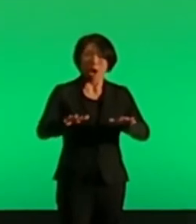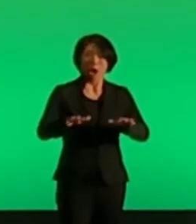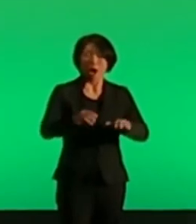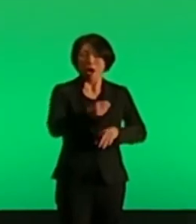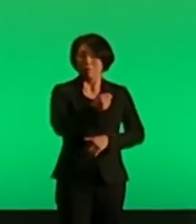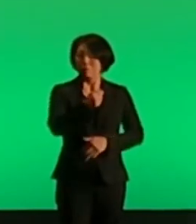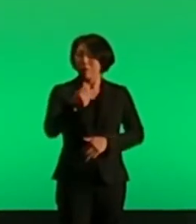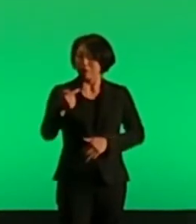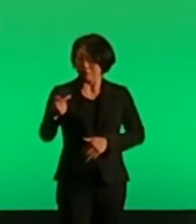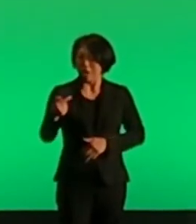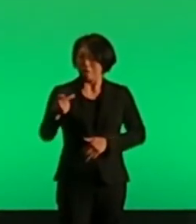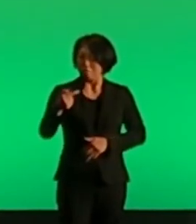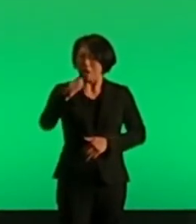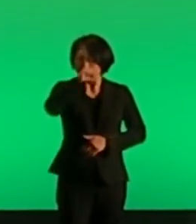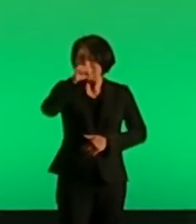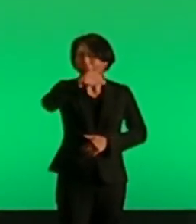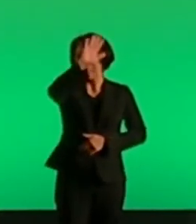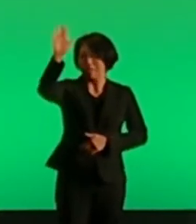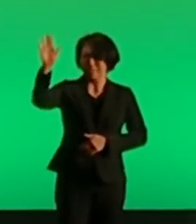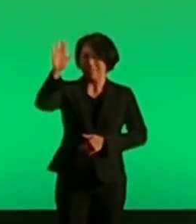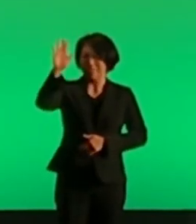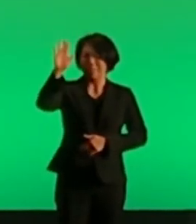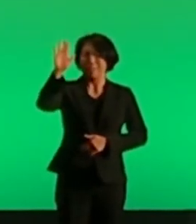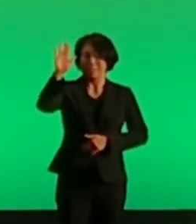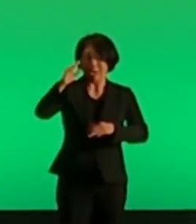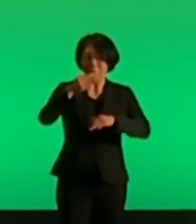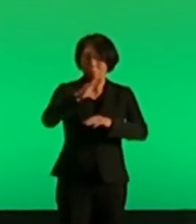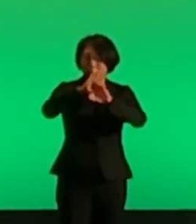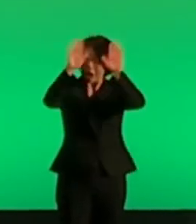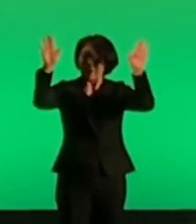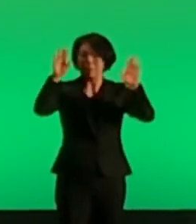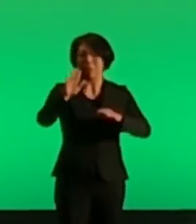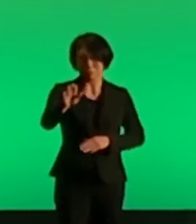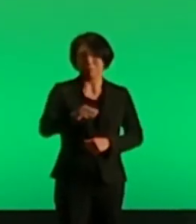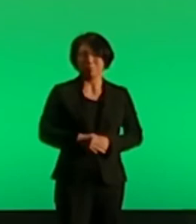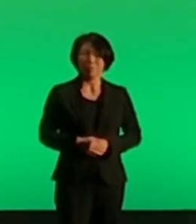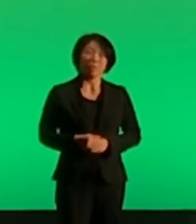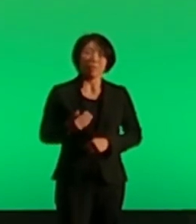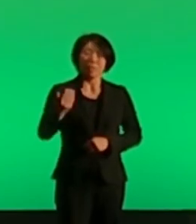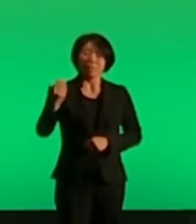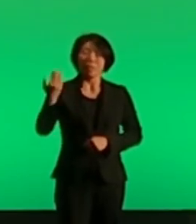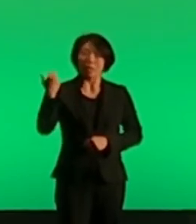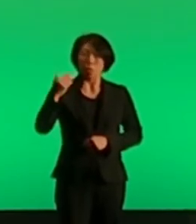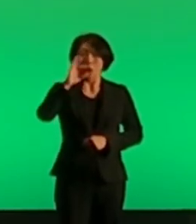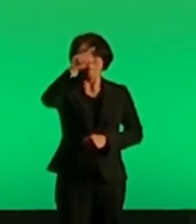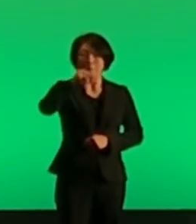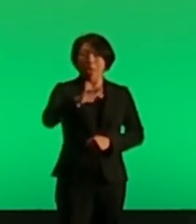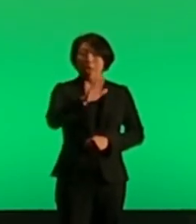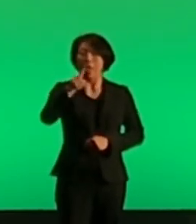変いい天気で、快晴ですが、先ほどはメーデ